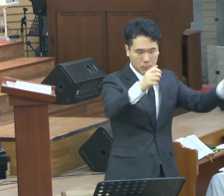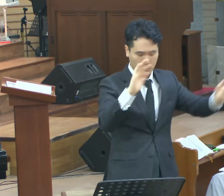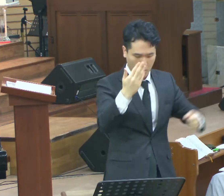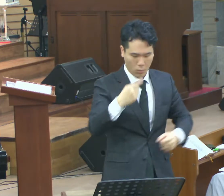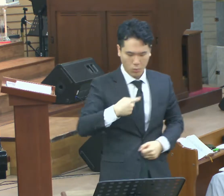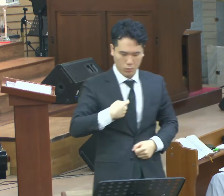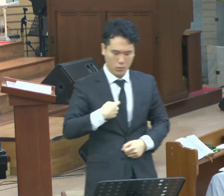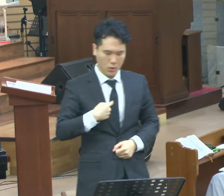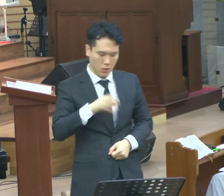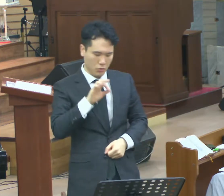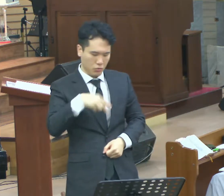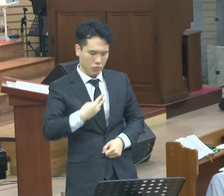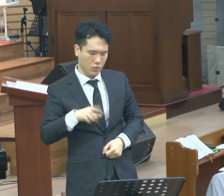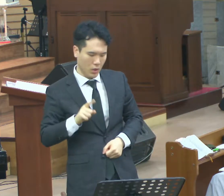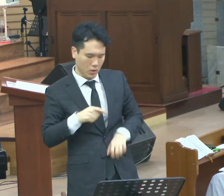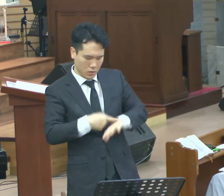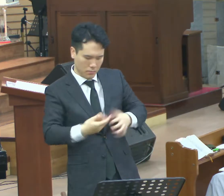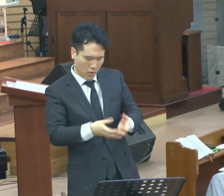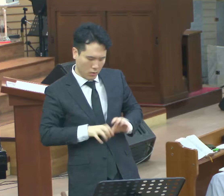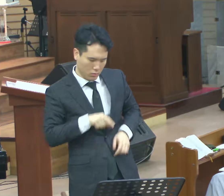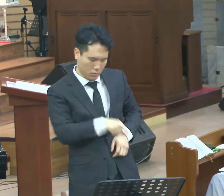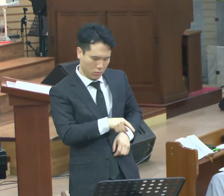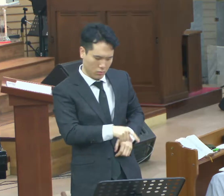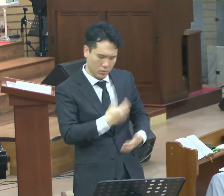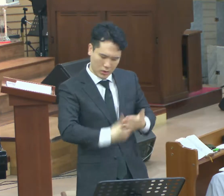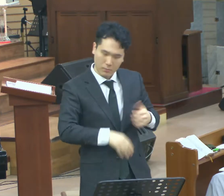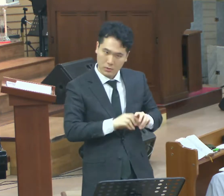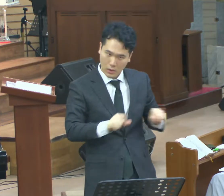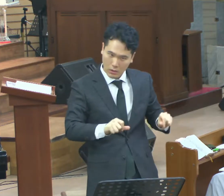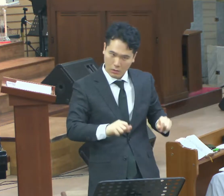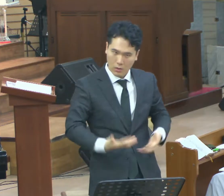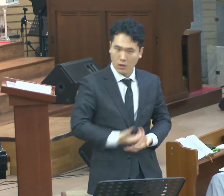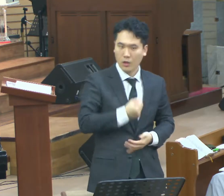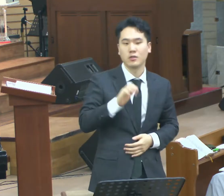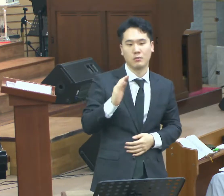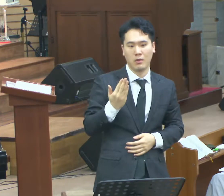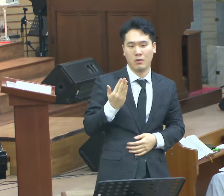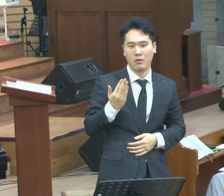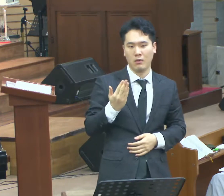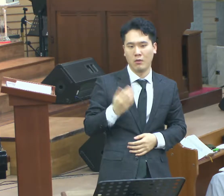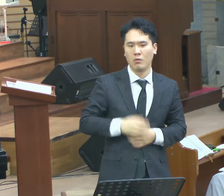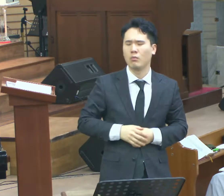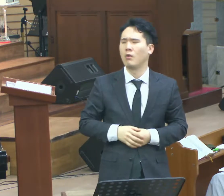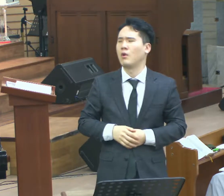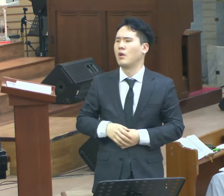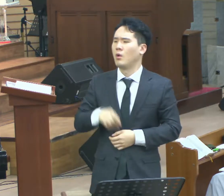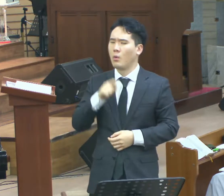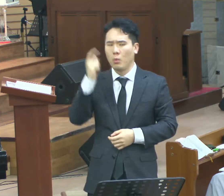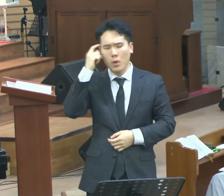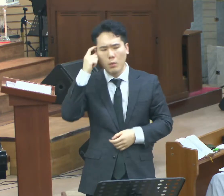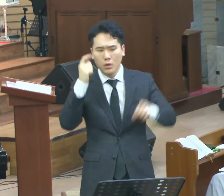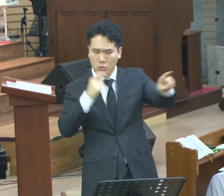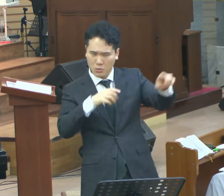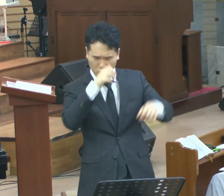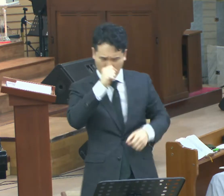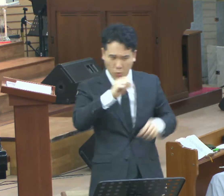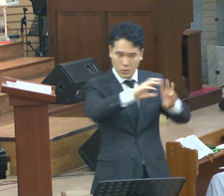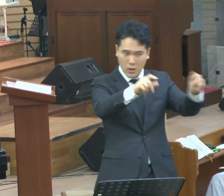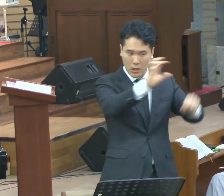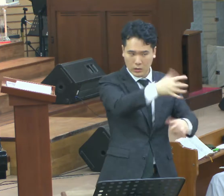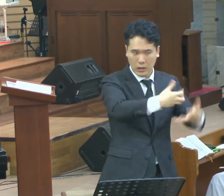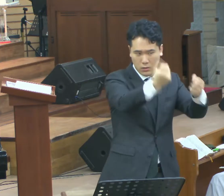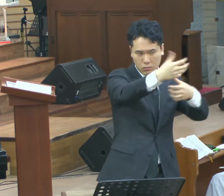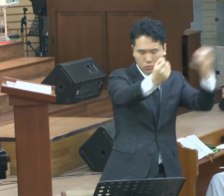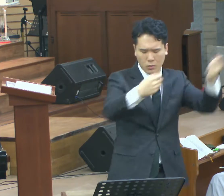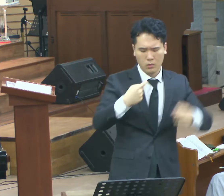힘 가지고 북쪽에 올라와서 우리와 같이 개척하지 이렇게 원망할 수가 있고, 또 다른 지파가 유다